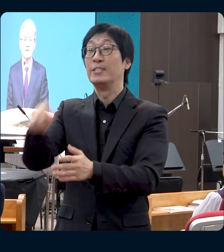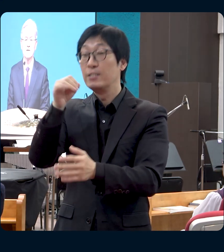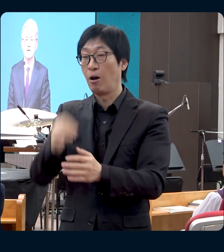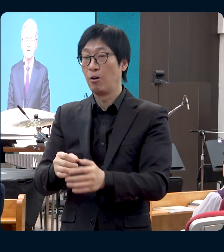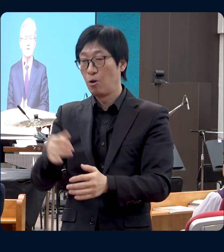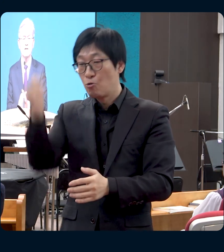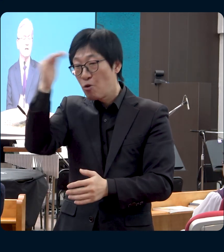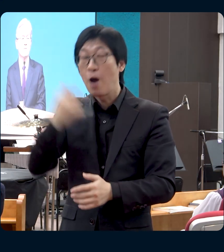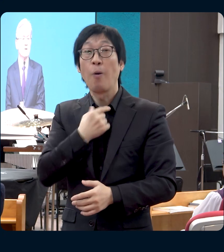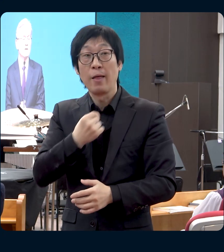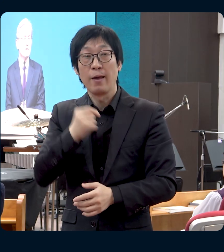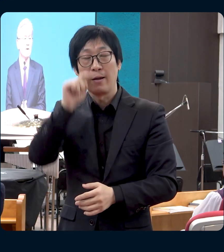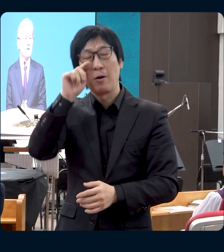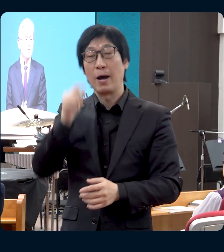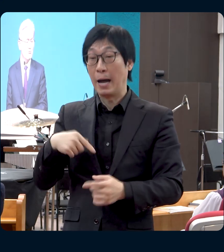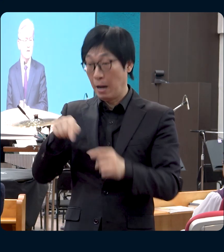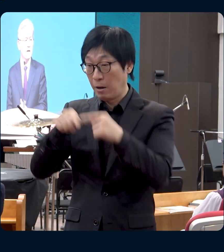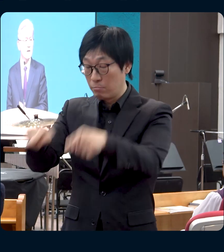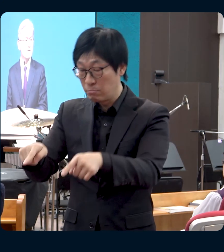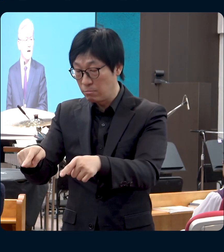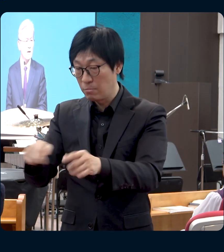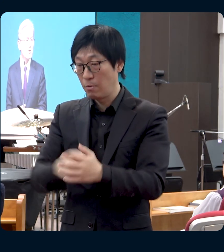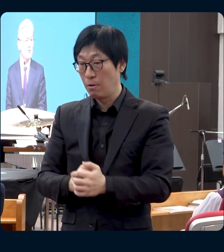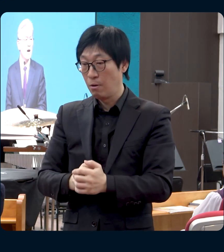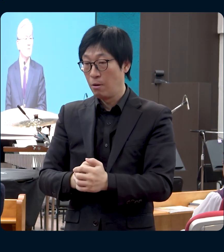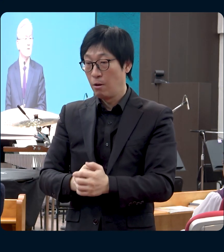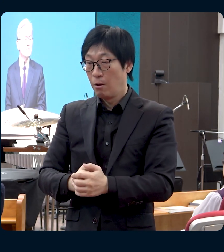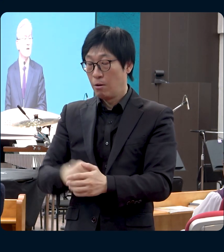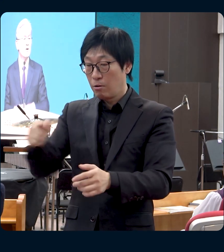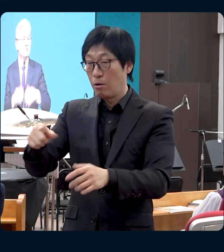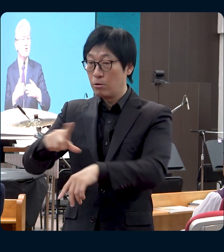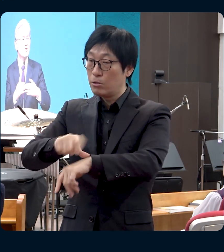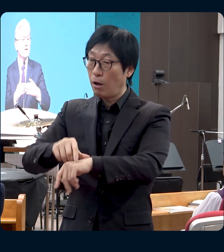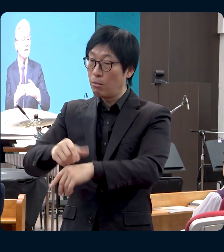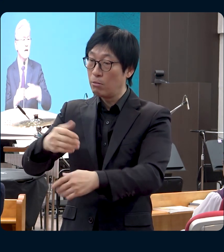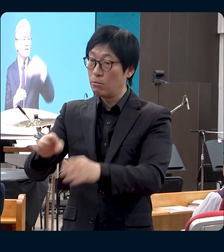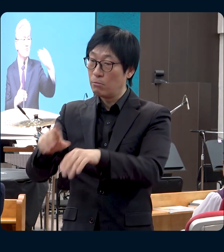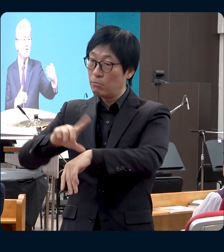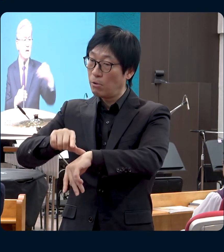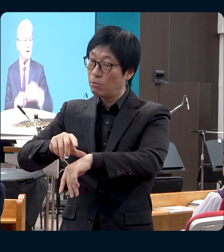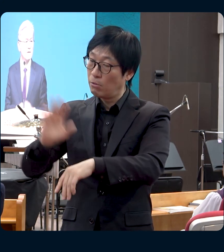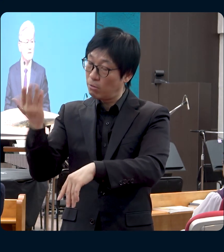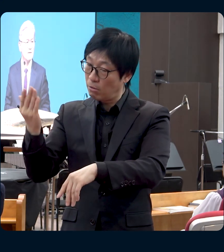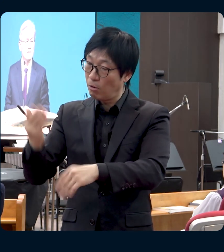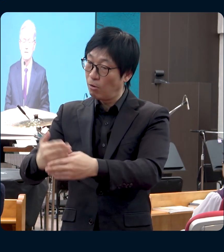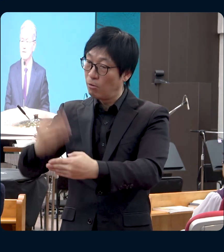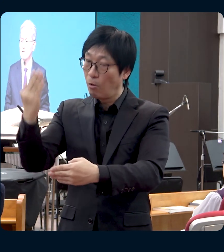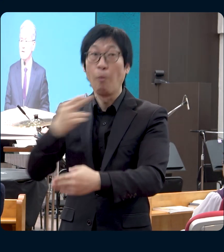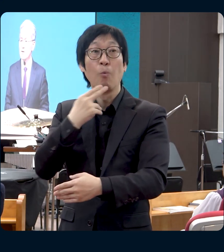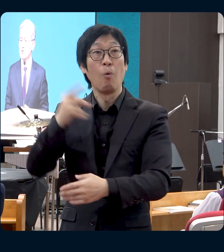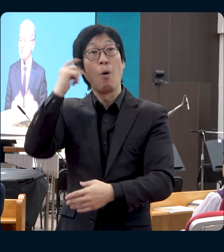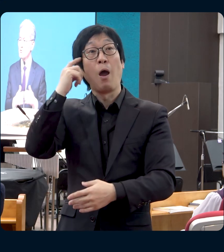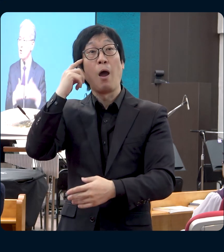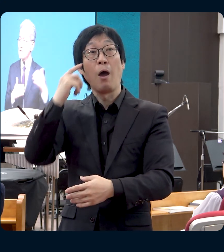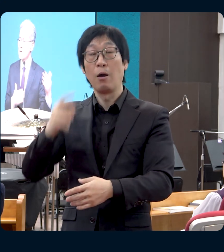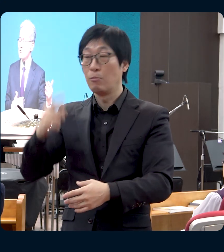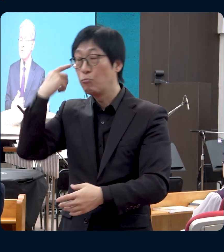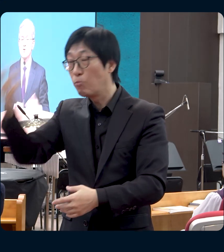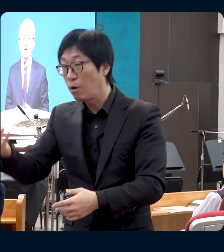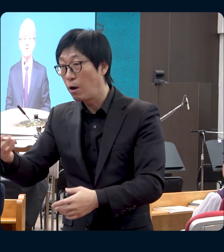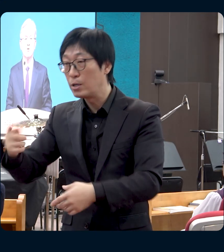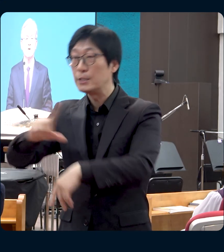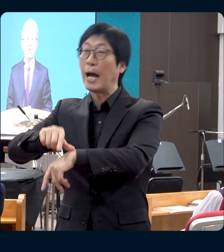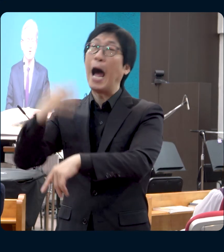갔어요. 그래서 기다리다 보니까 자꾸 시간이 가는데 안 열려. 알아봤더니 문 여는 시간이 한참 뒤야. 그래서 결국은 더 기다릴